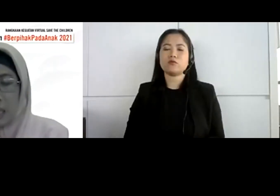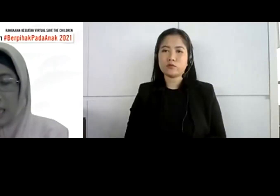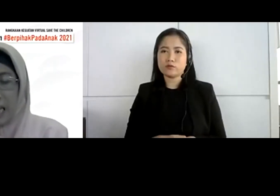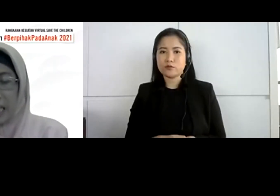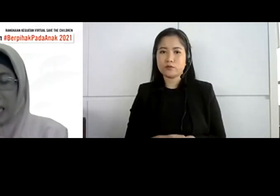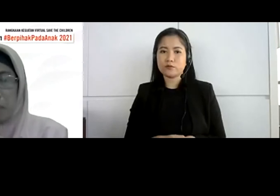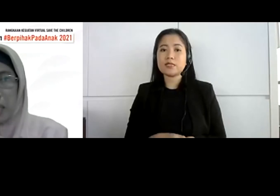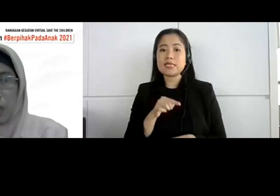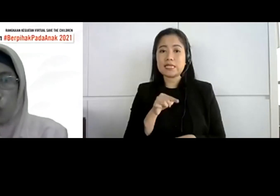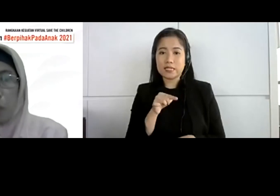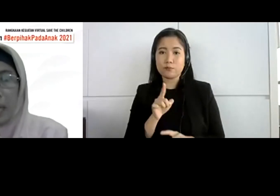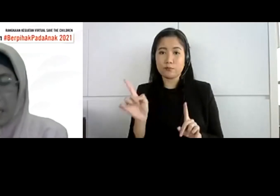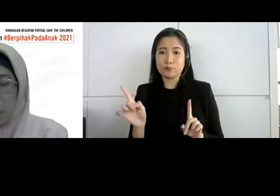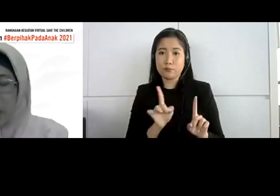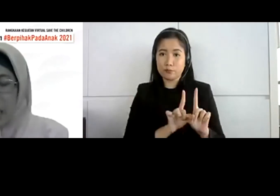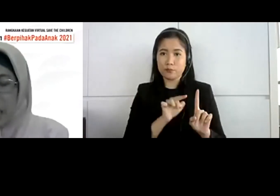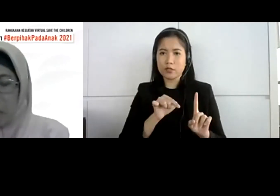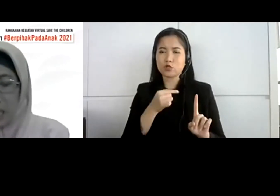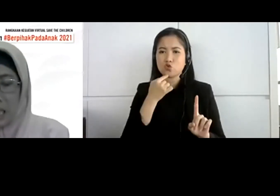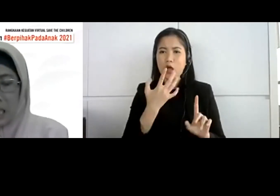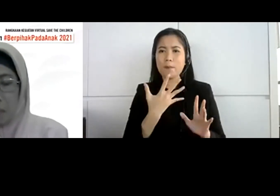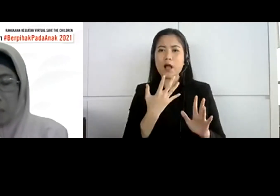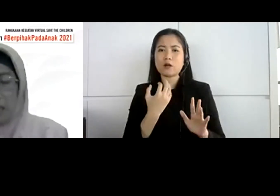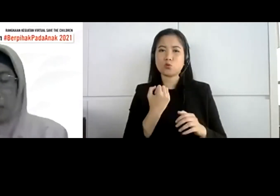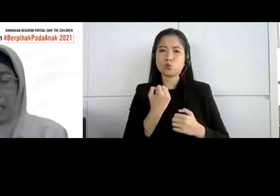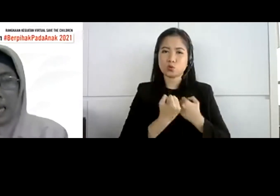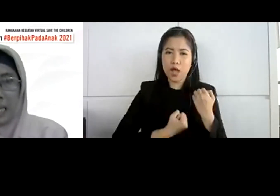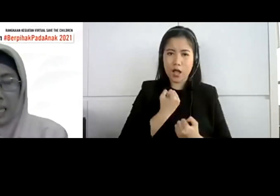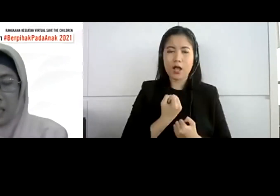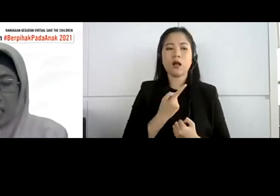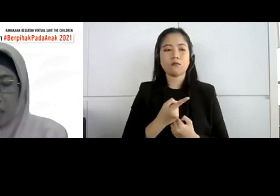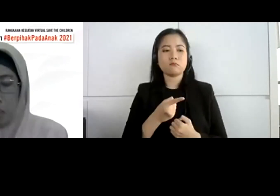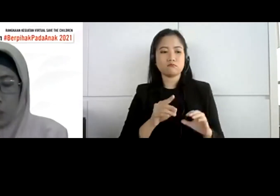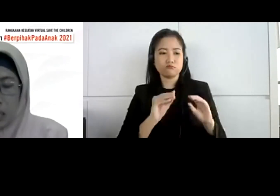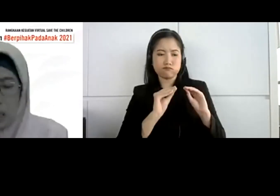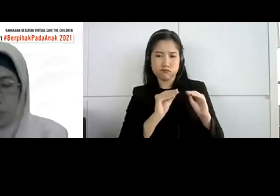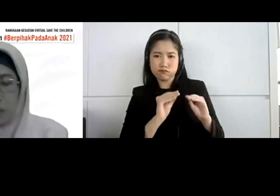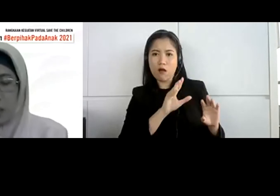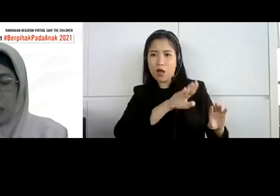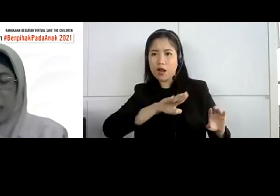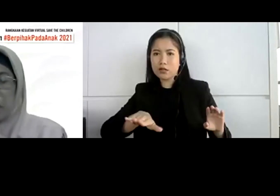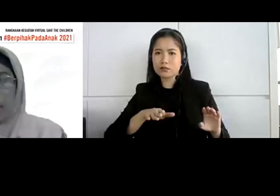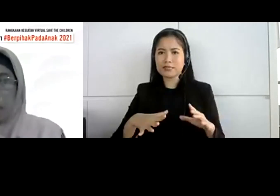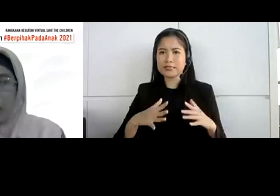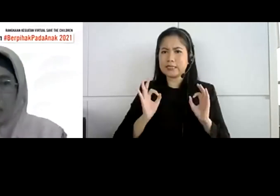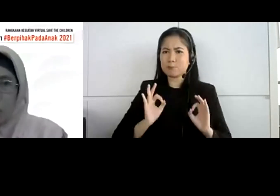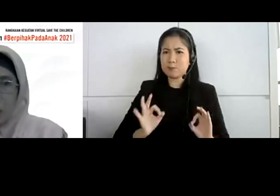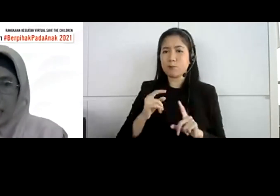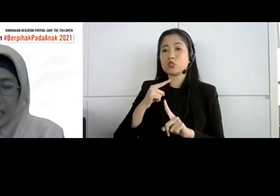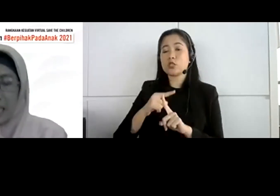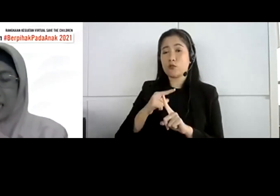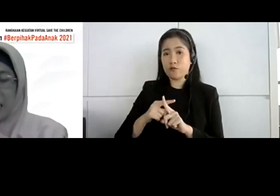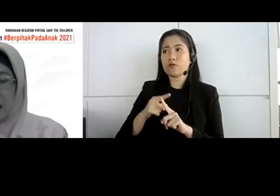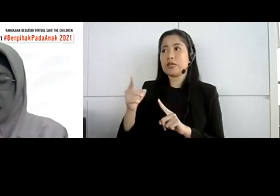ini menekankan pada upaya penanaman disiplin kepada anak secara positif tanpa